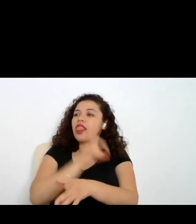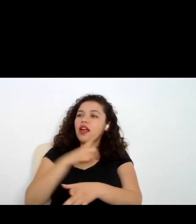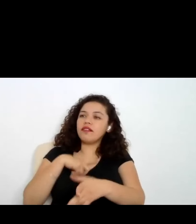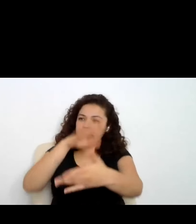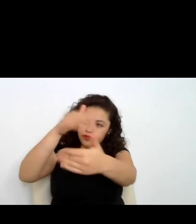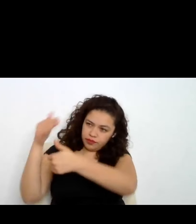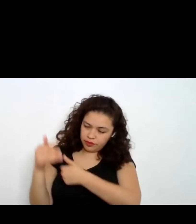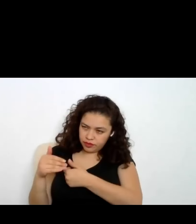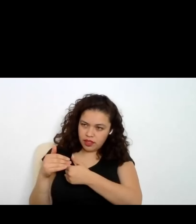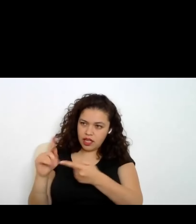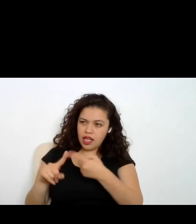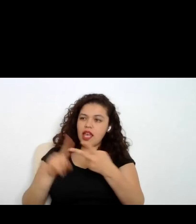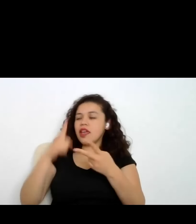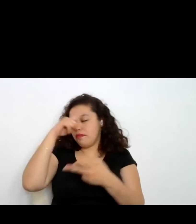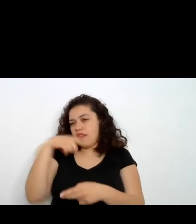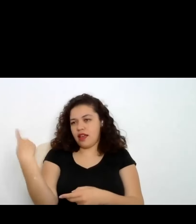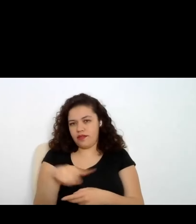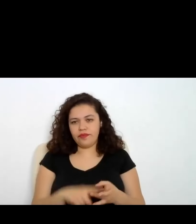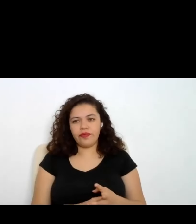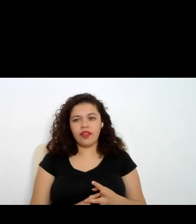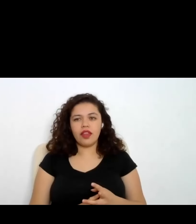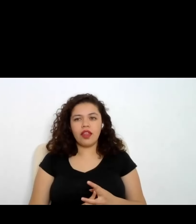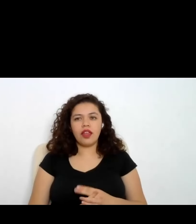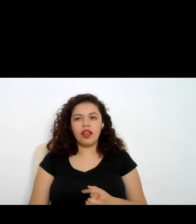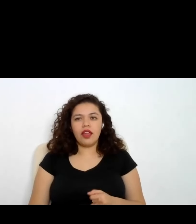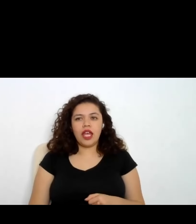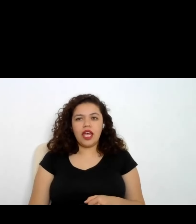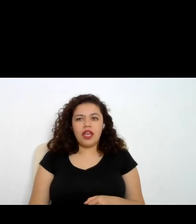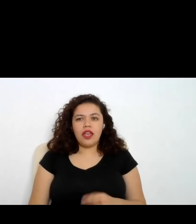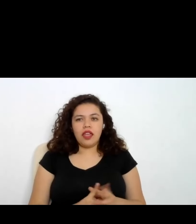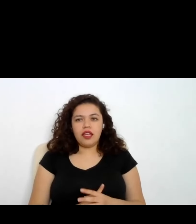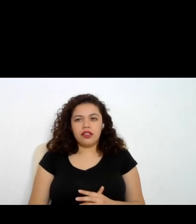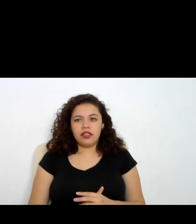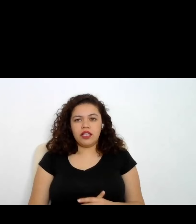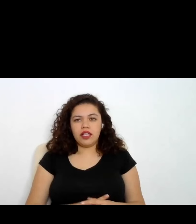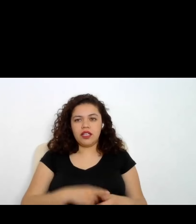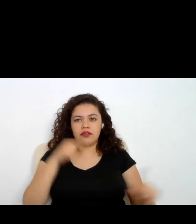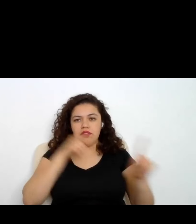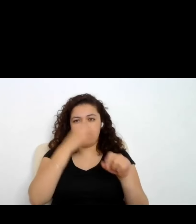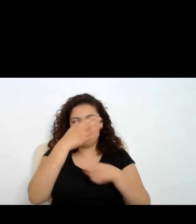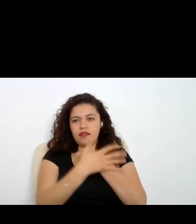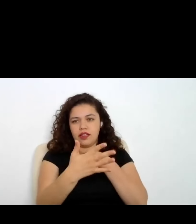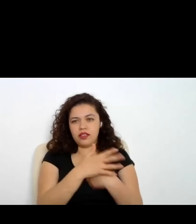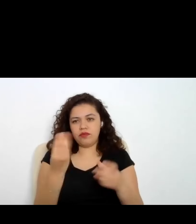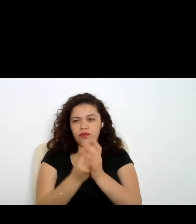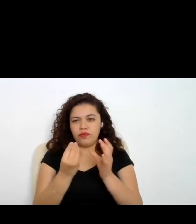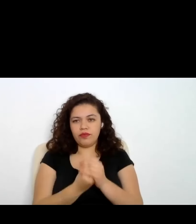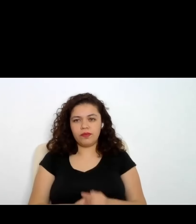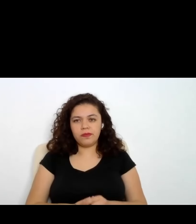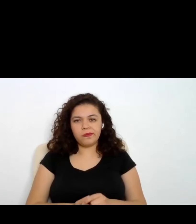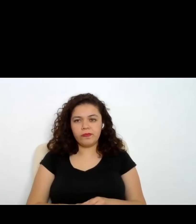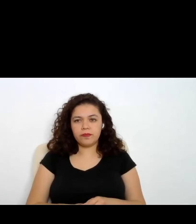ellos y con qué fines. Y el objetivo de los datos, de los avisos de privacidad es